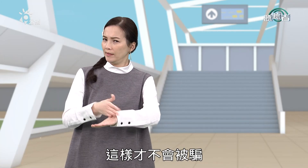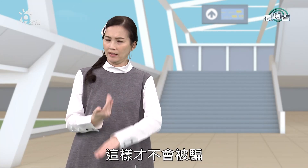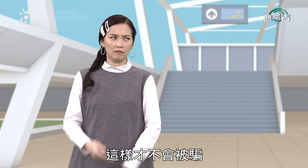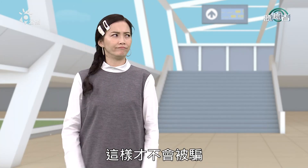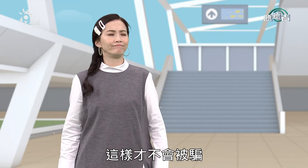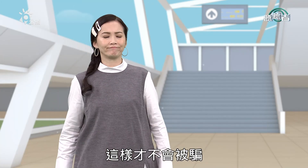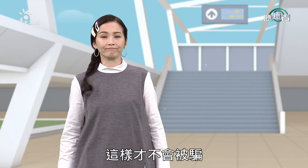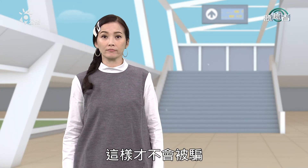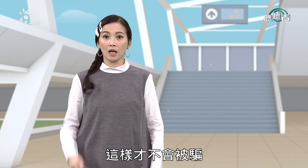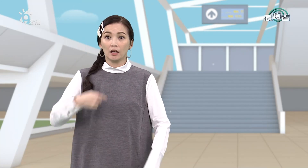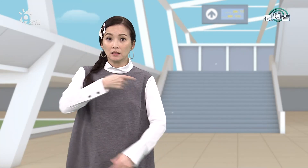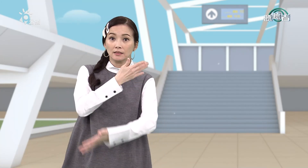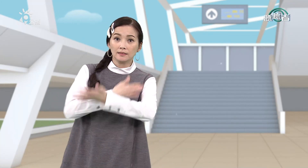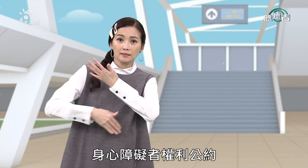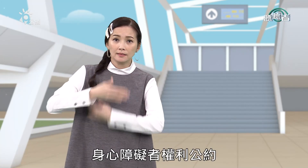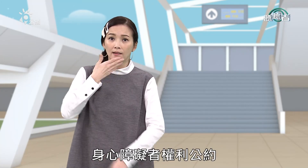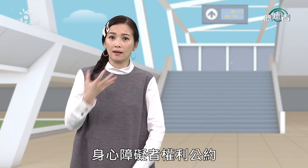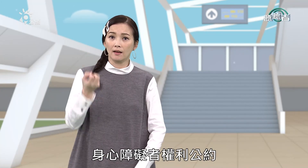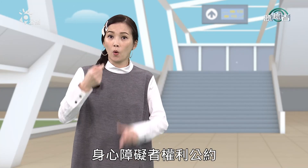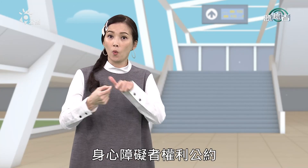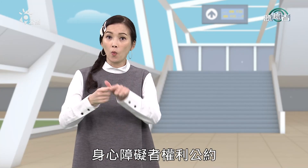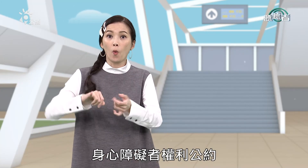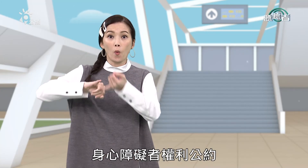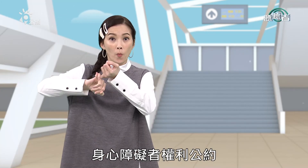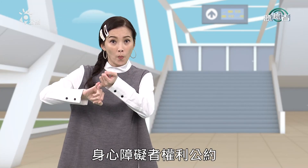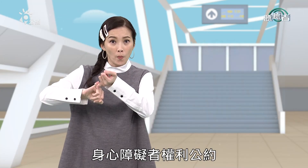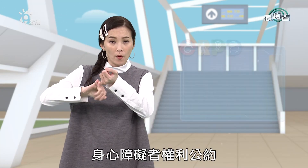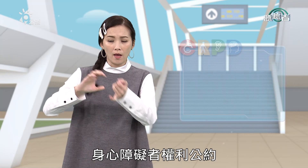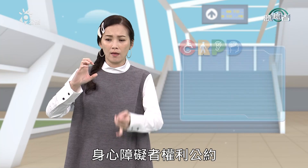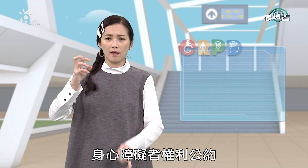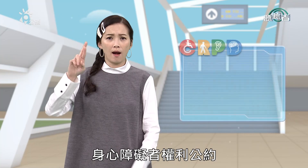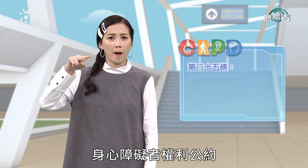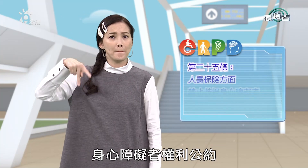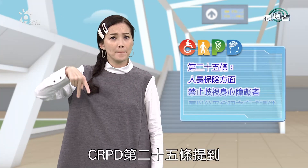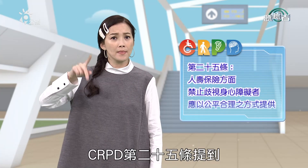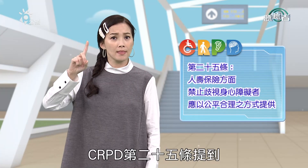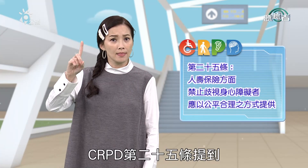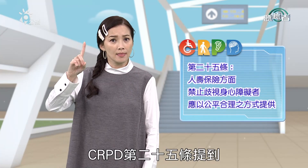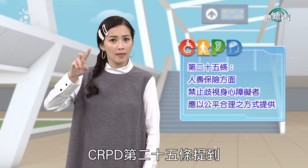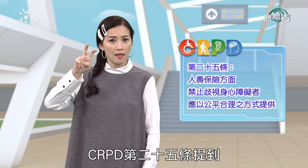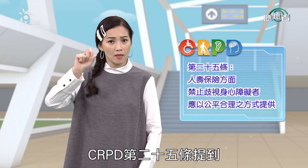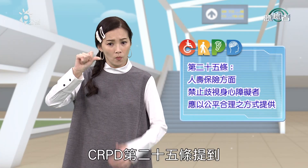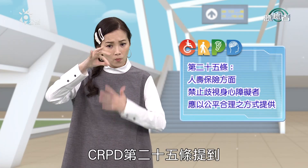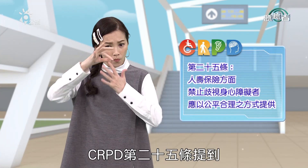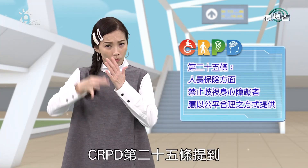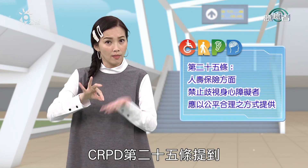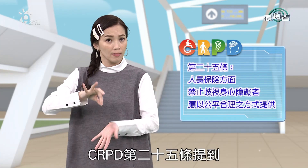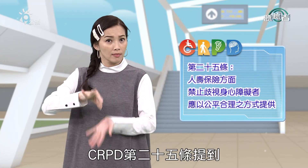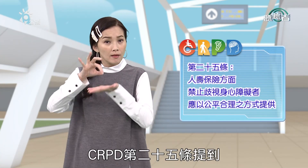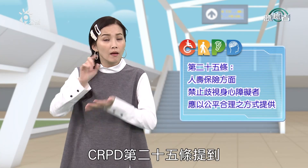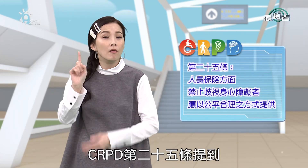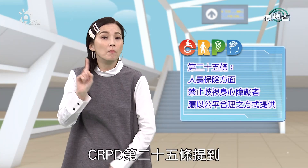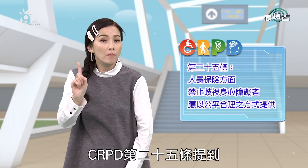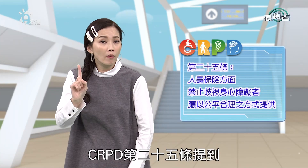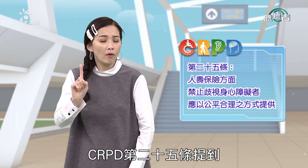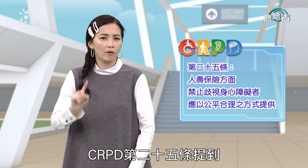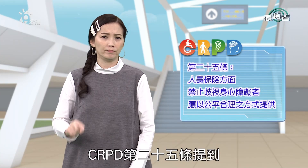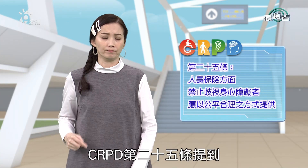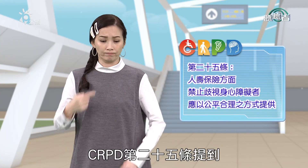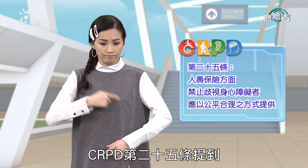啊。身心障碍者权利公约 CRPD 第25条提到，